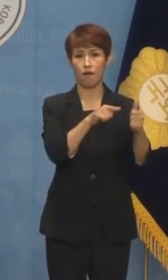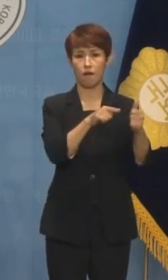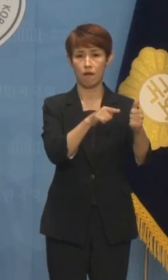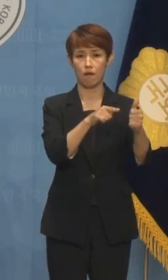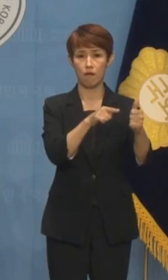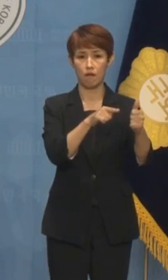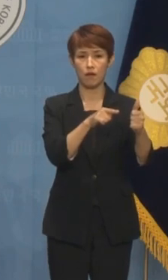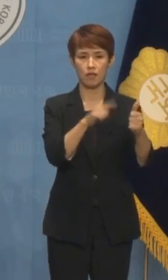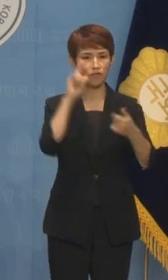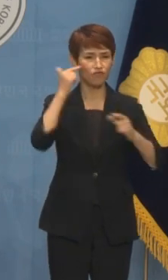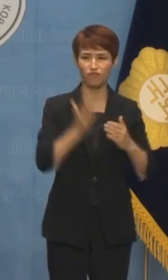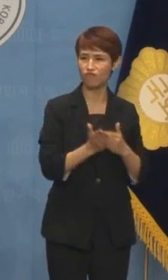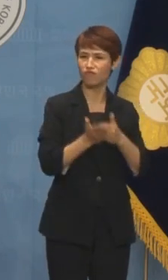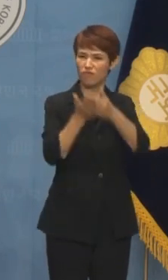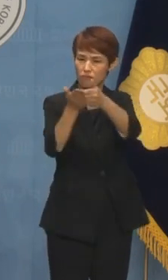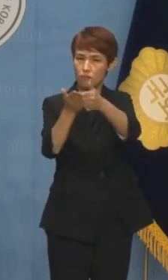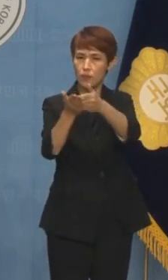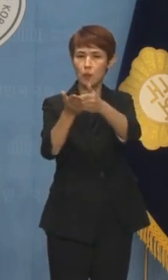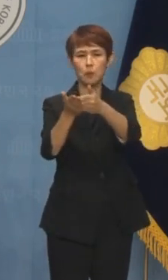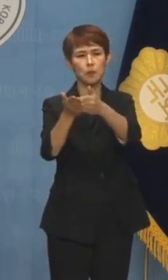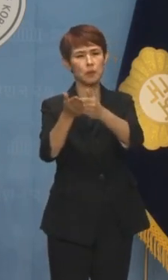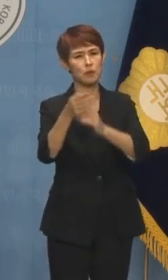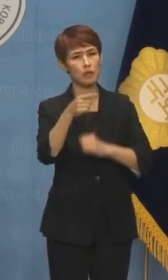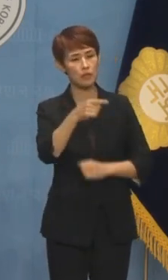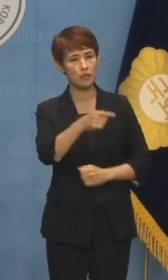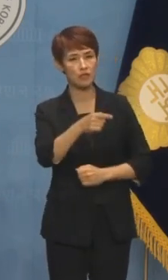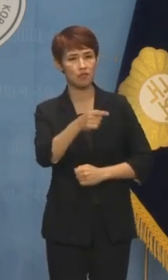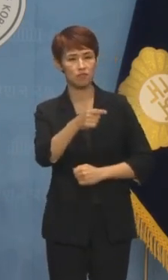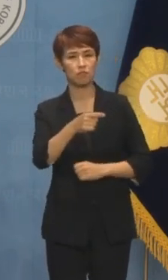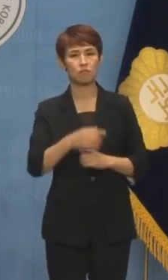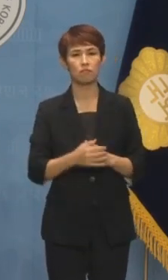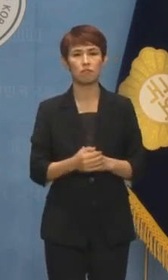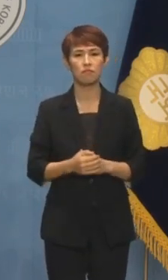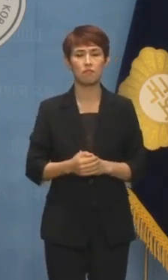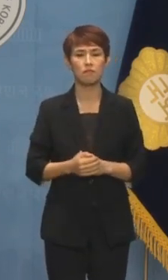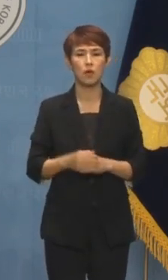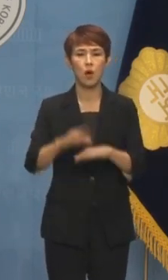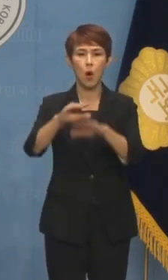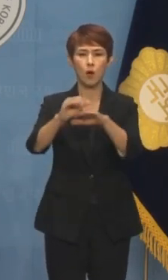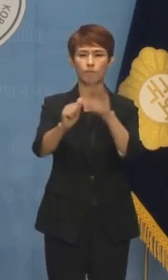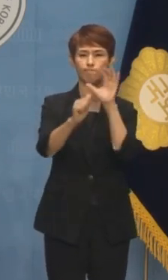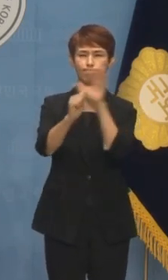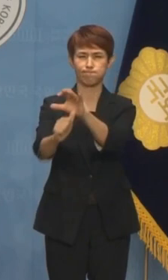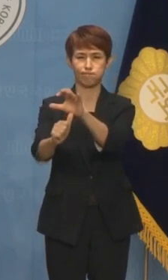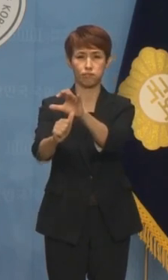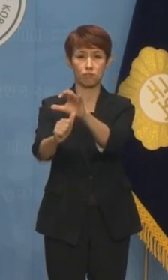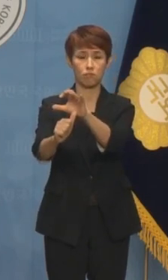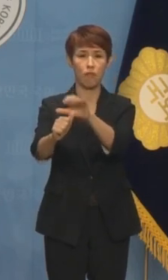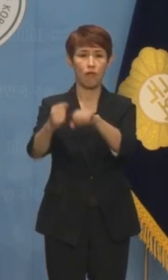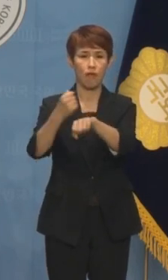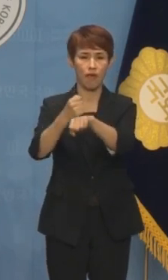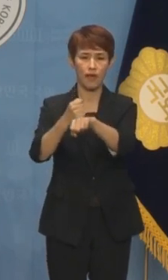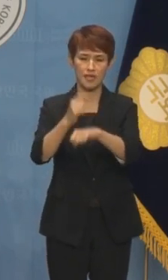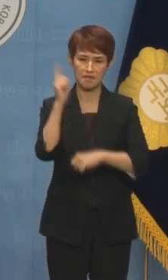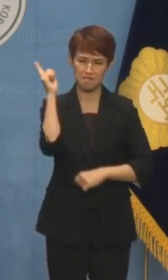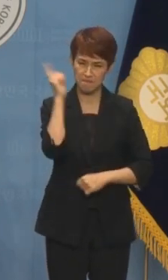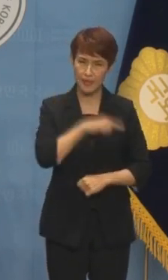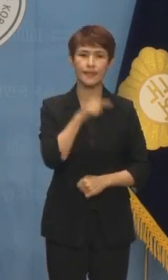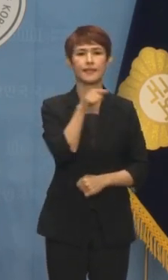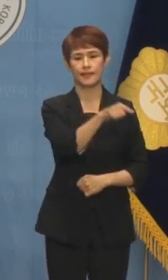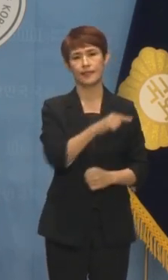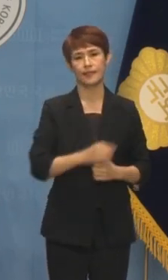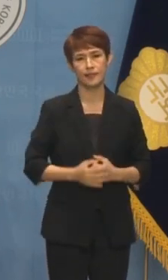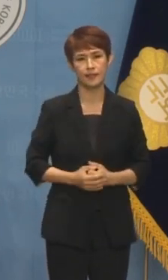위원장의 이의 신청 강행은 권력을 앞세워 언론의 입을 틀어막겠다는 못된